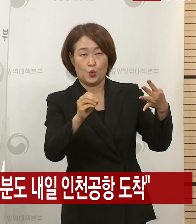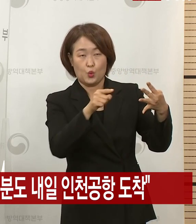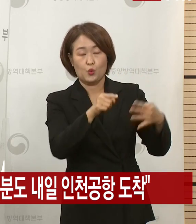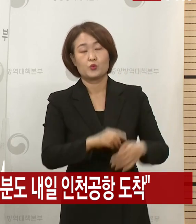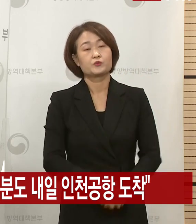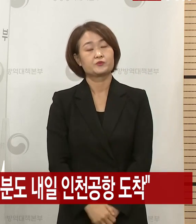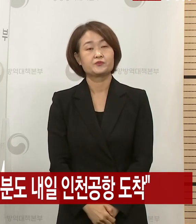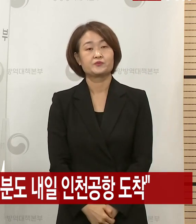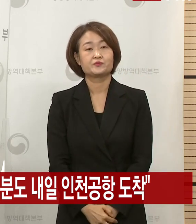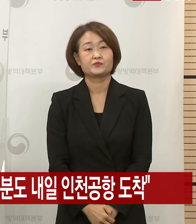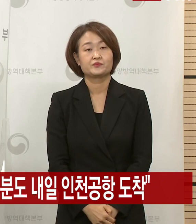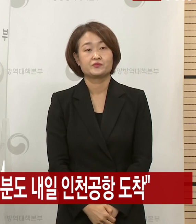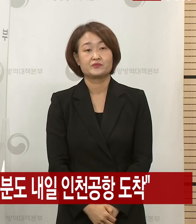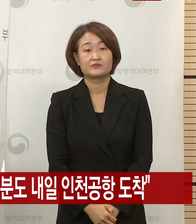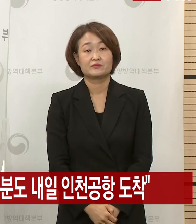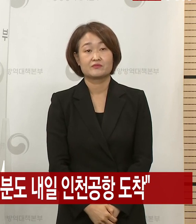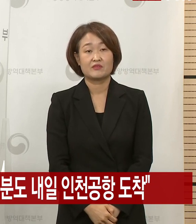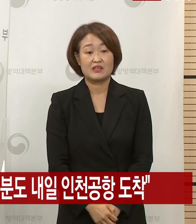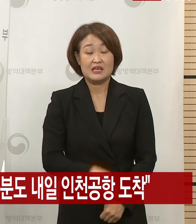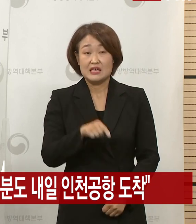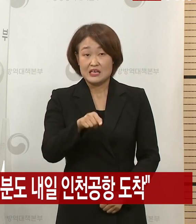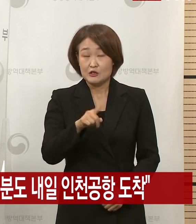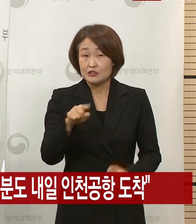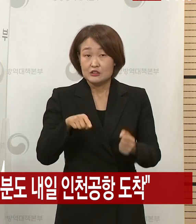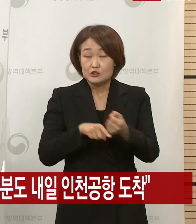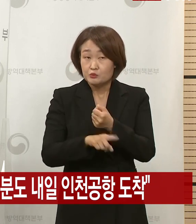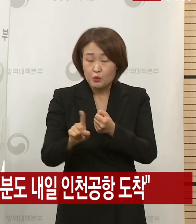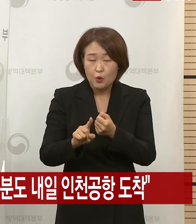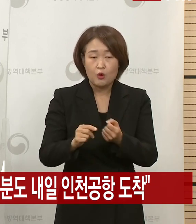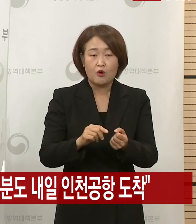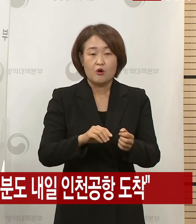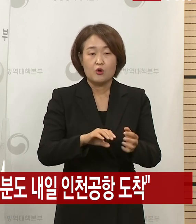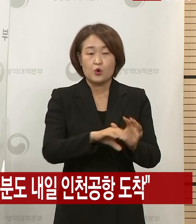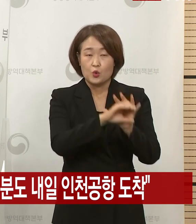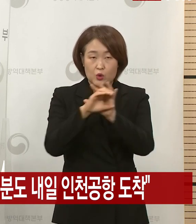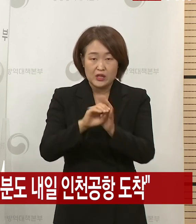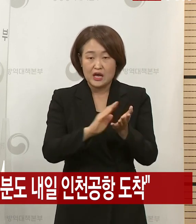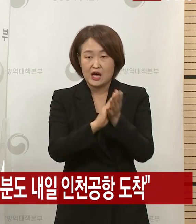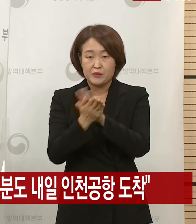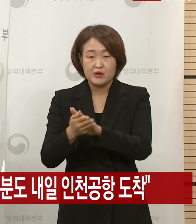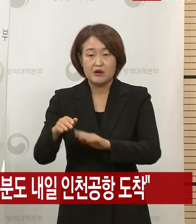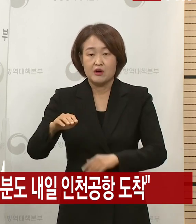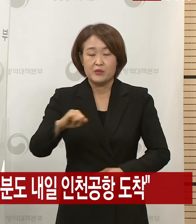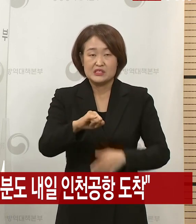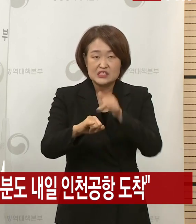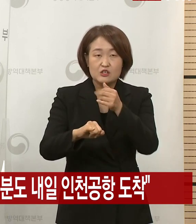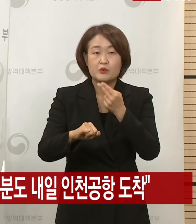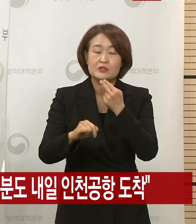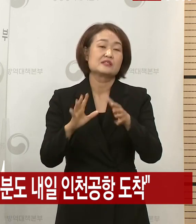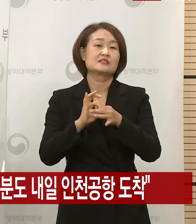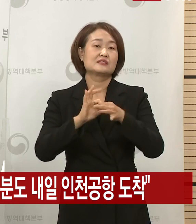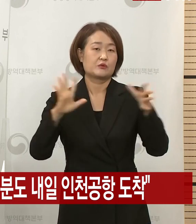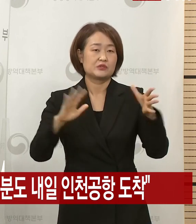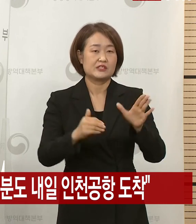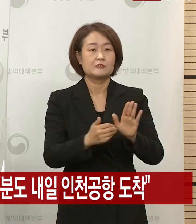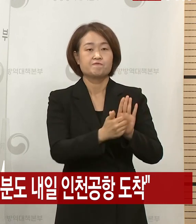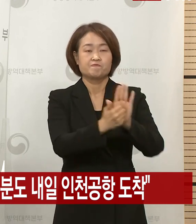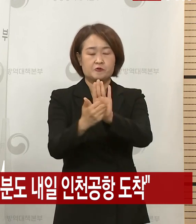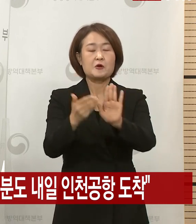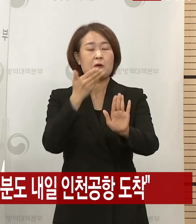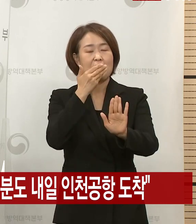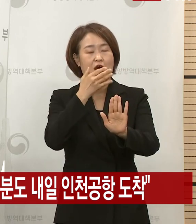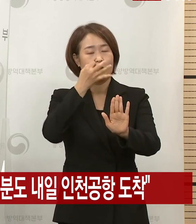91.9%였습니다. 이는 변이 유무와 관계없이 모두 의미 있는 백신 효과를 보인 것으로